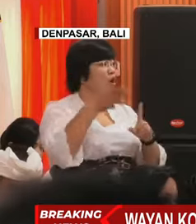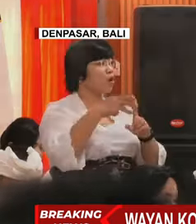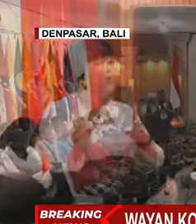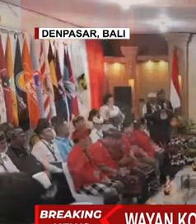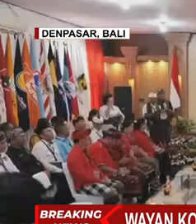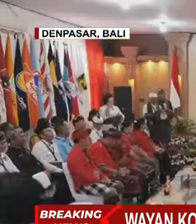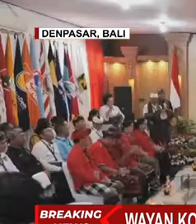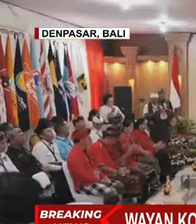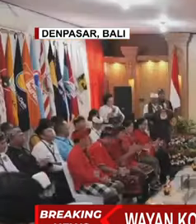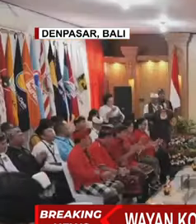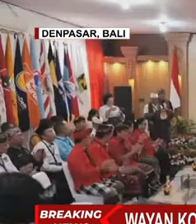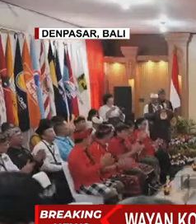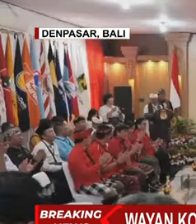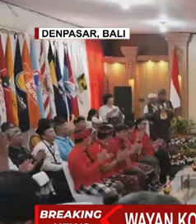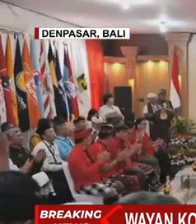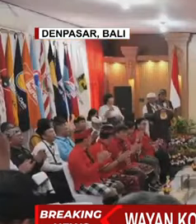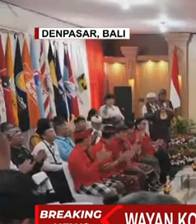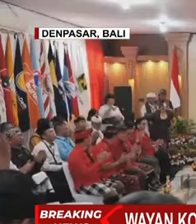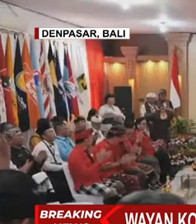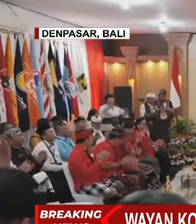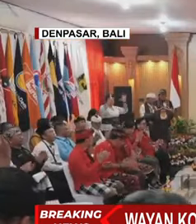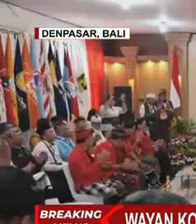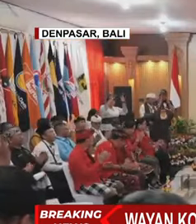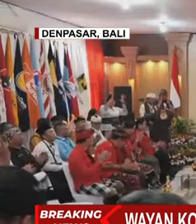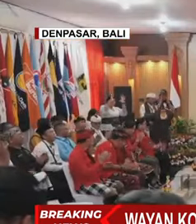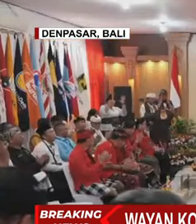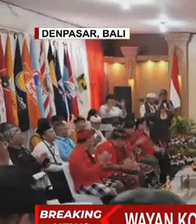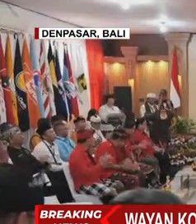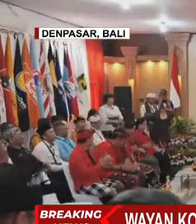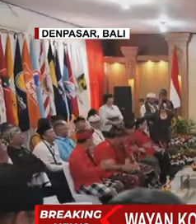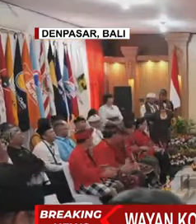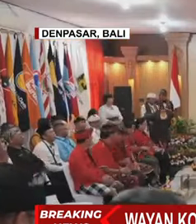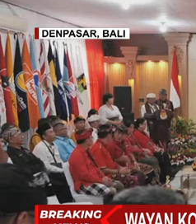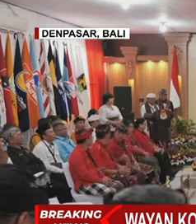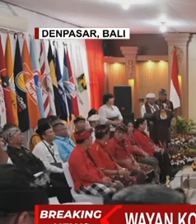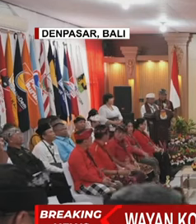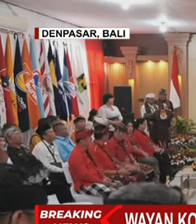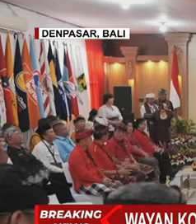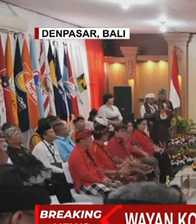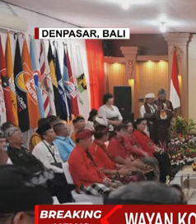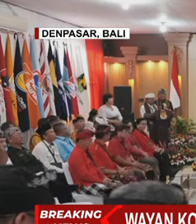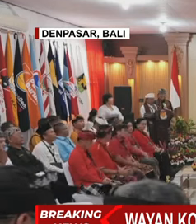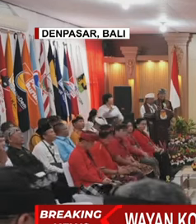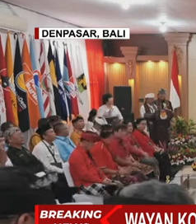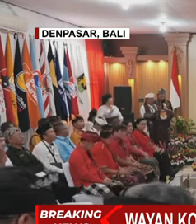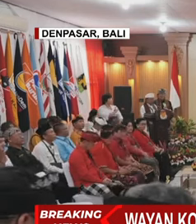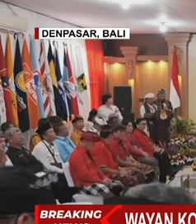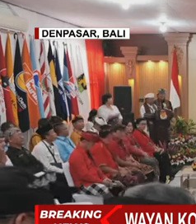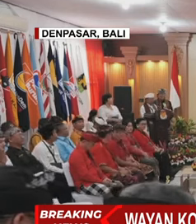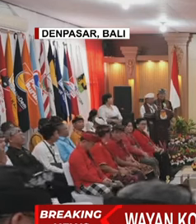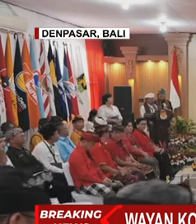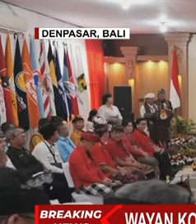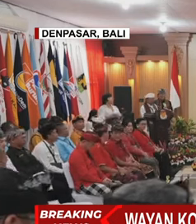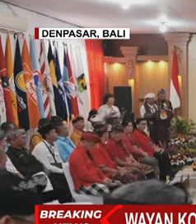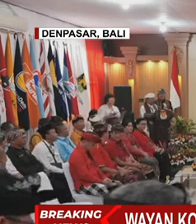untuk ee kembali ee terpilih gitu ya Nah kita harus lihat dulu apakah approval rating pakwayan coaster ini cukup tinggi nah